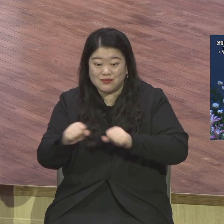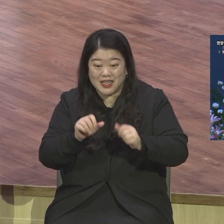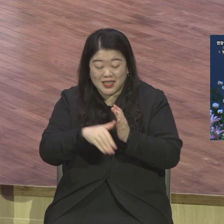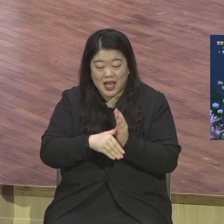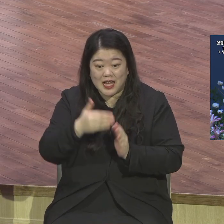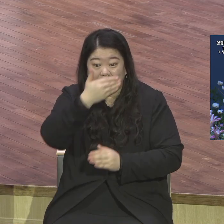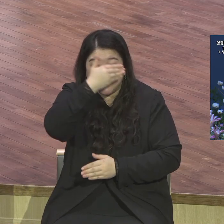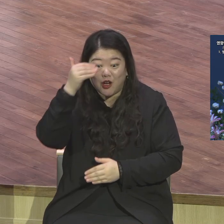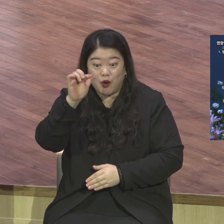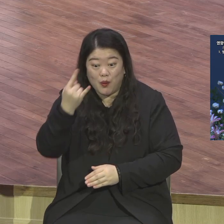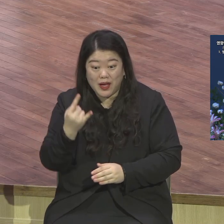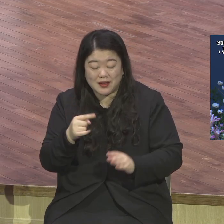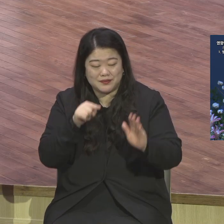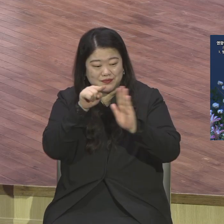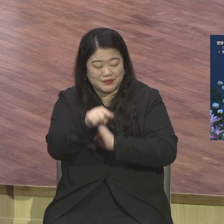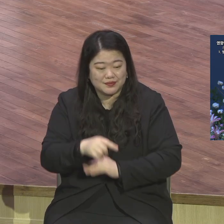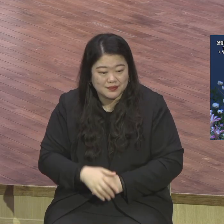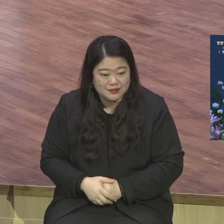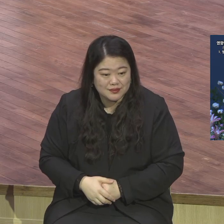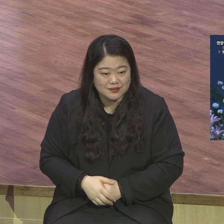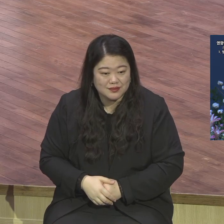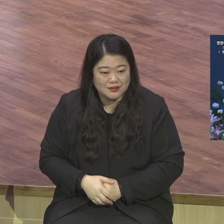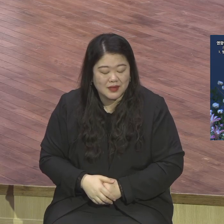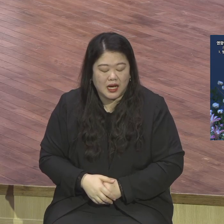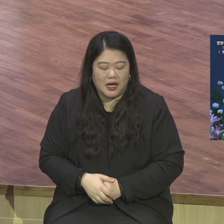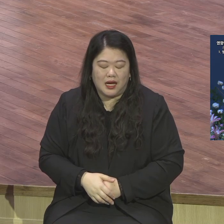회장하면서 대접을 하면